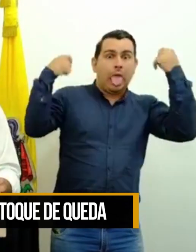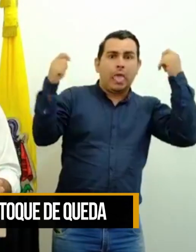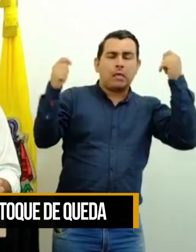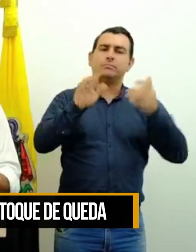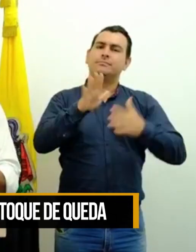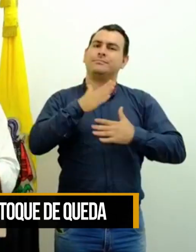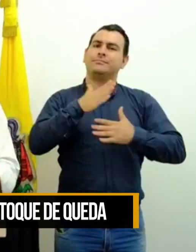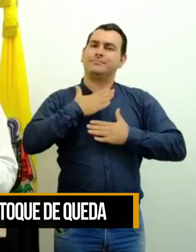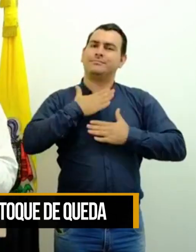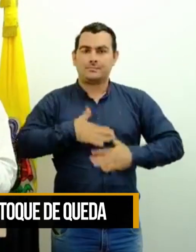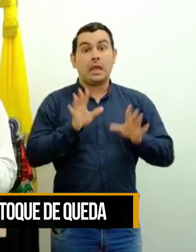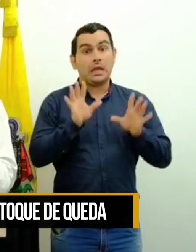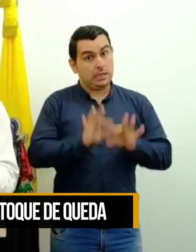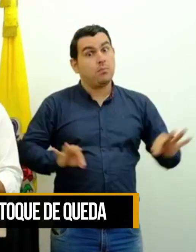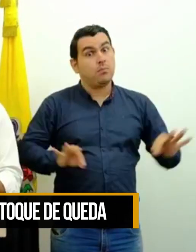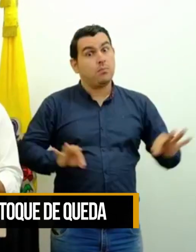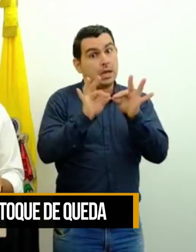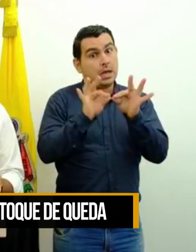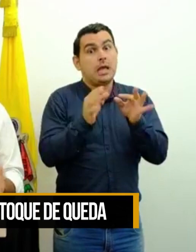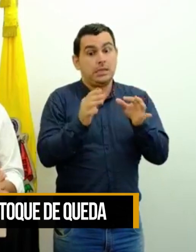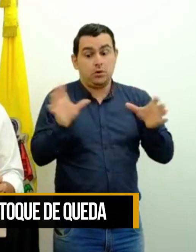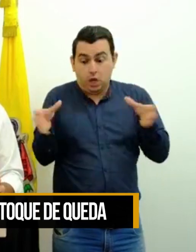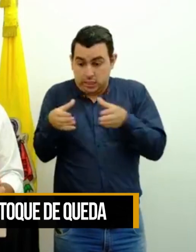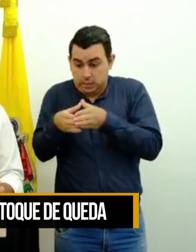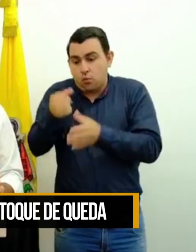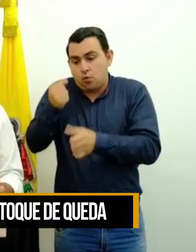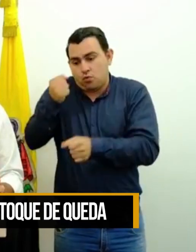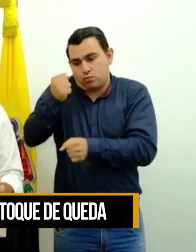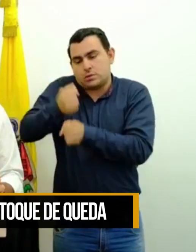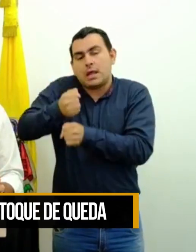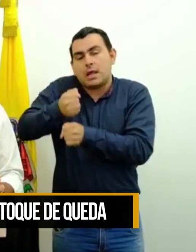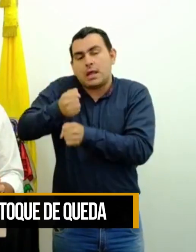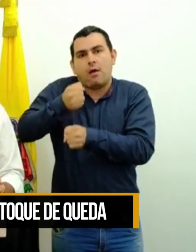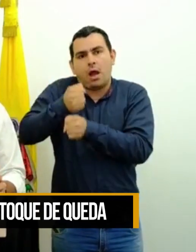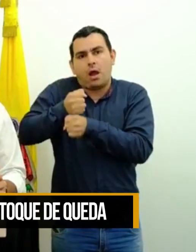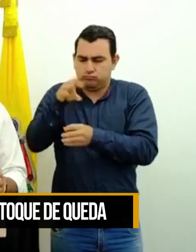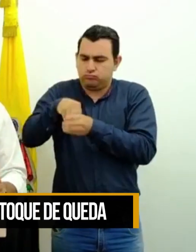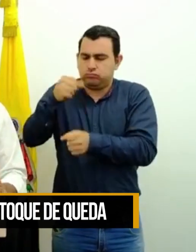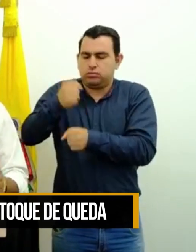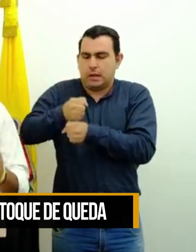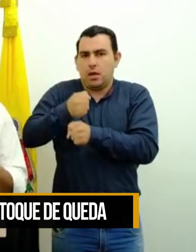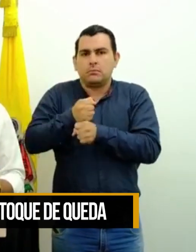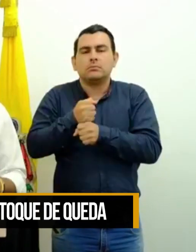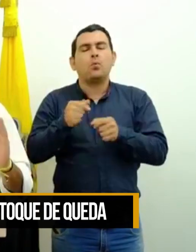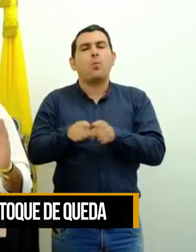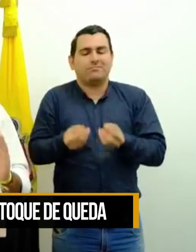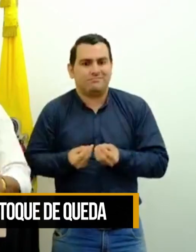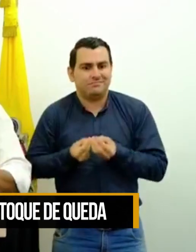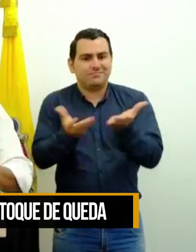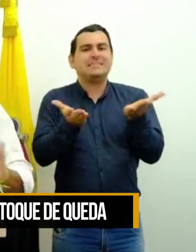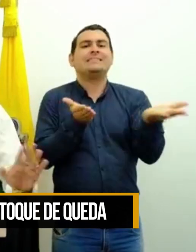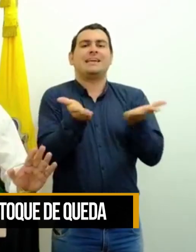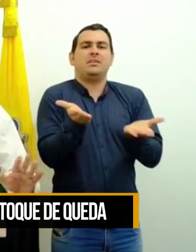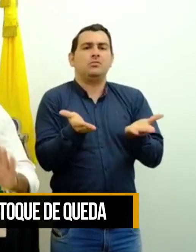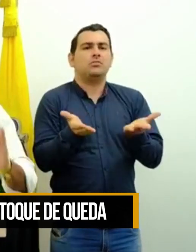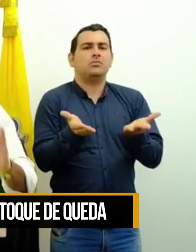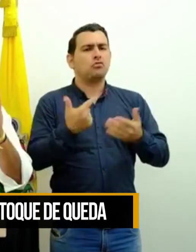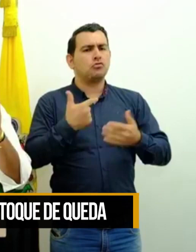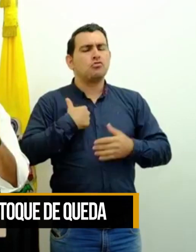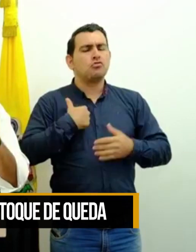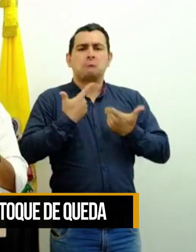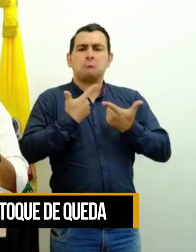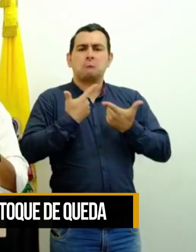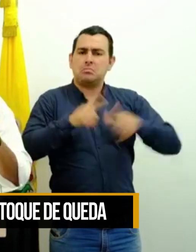trabajen, eso sí, con el mínimo de equipo posible, pero que nos ayuden para que no tengamos ningún problema. Así